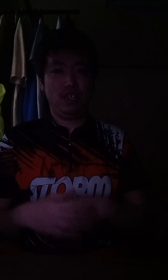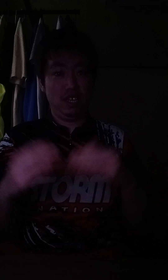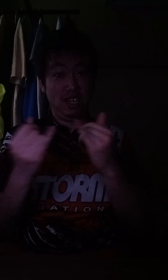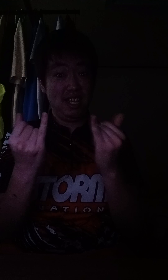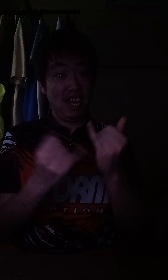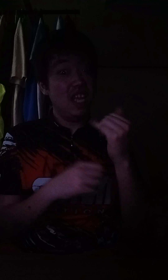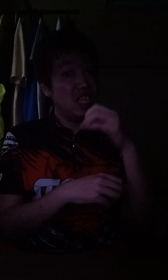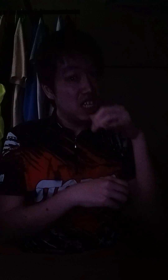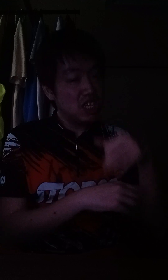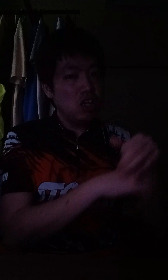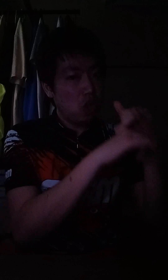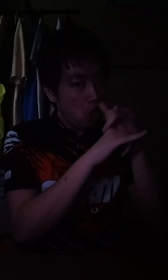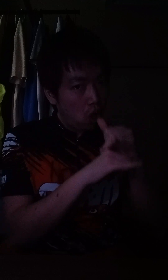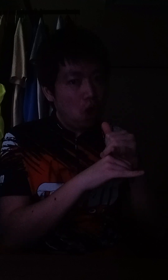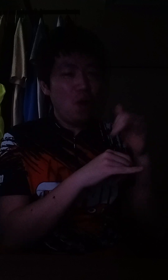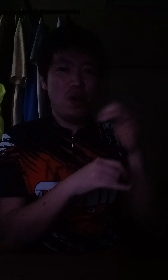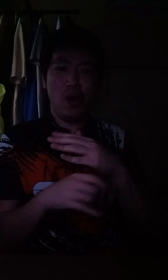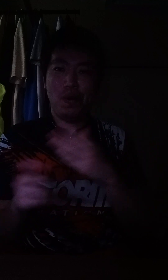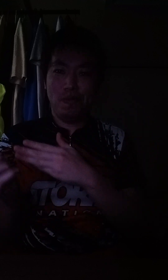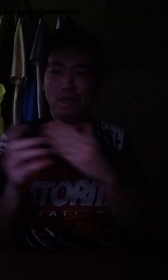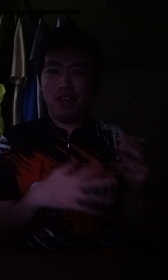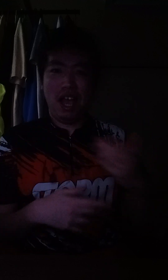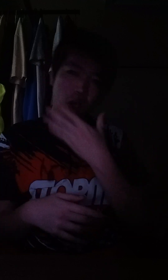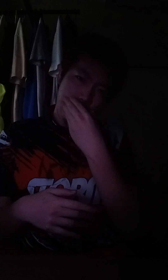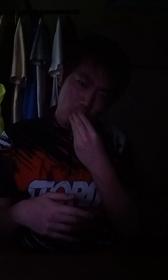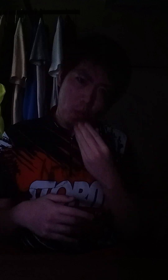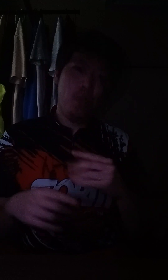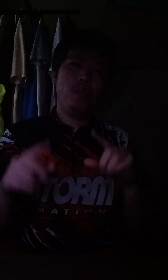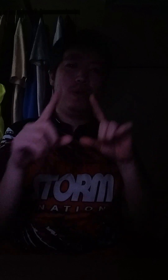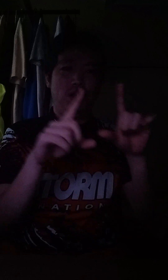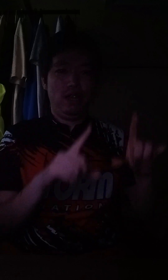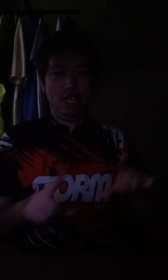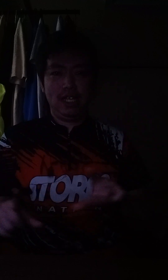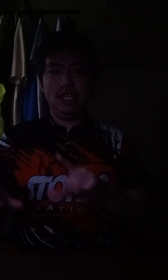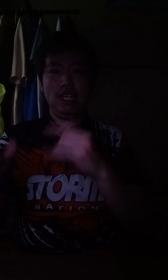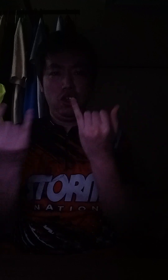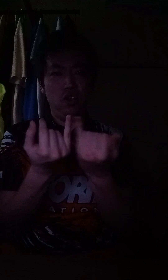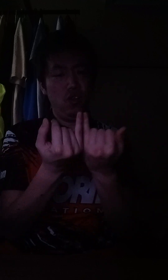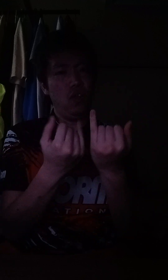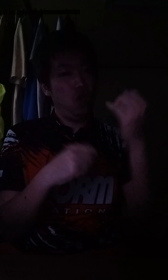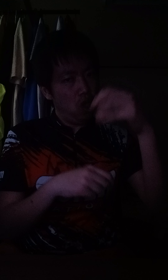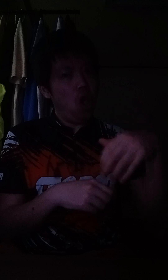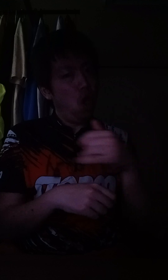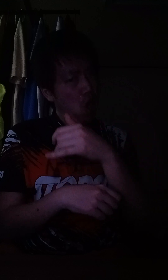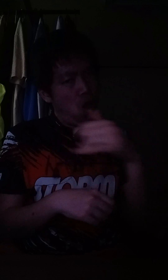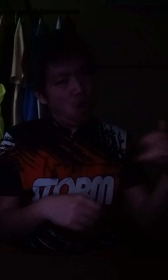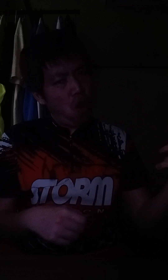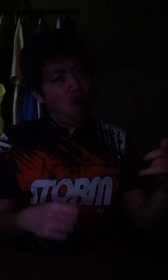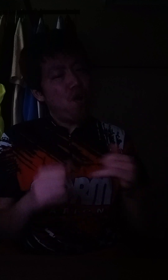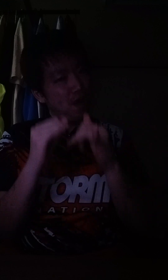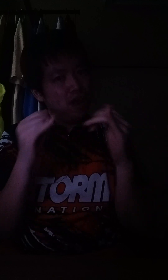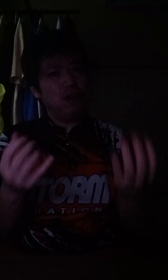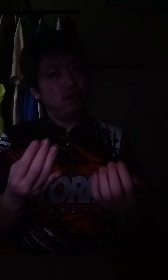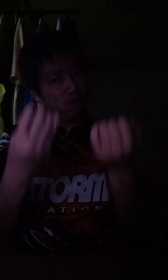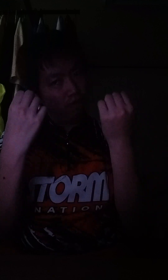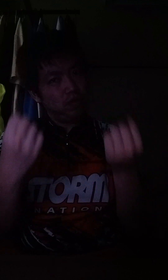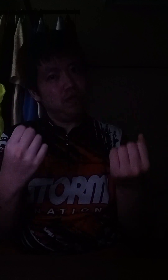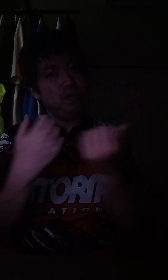승현이가 있어서 엄마가 행복하고 승현이가 있어서 엄마가 어려운